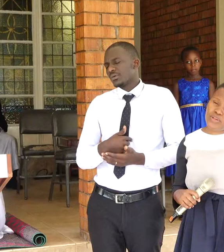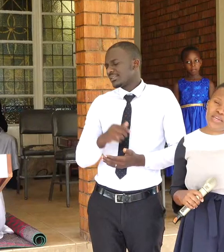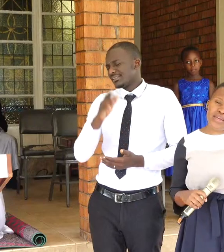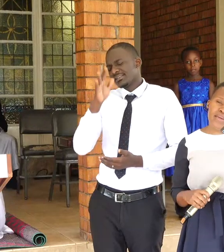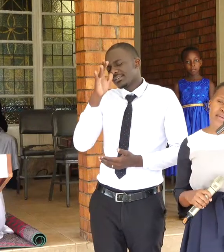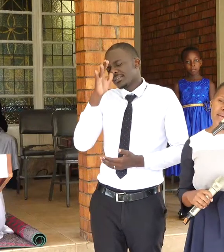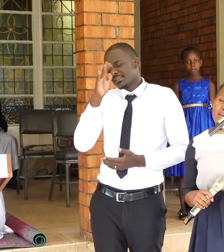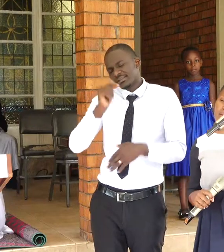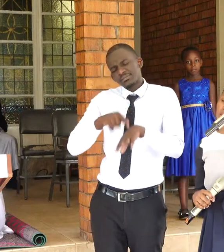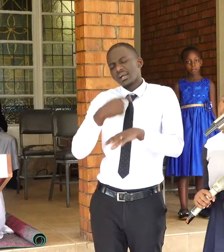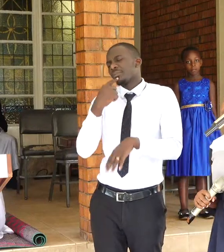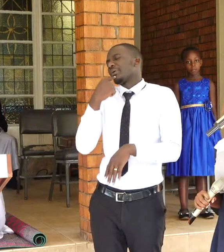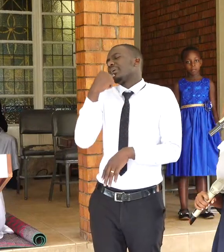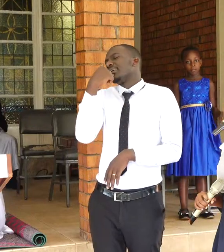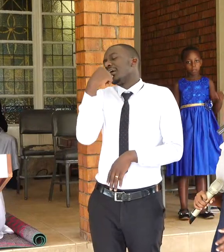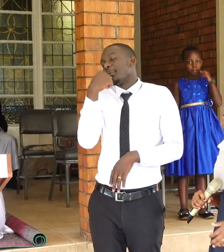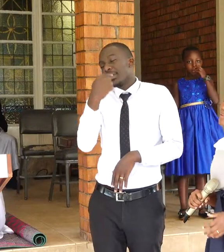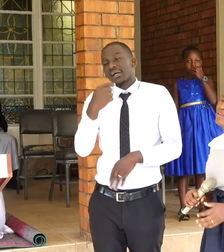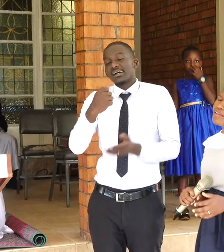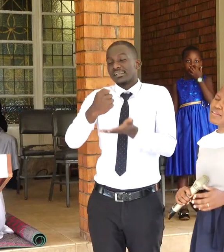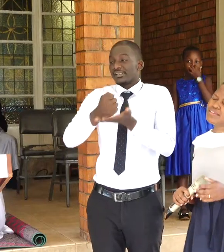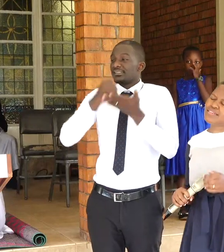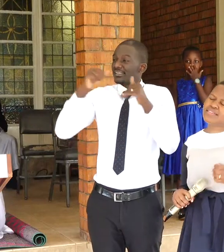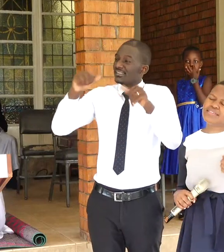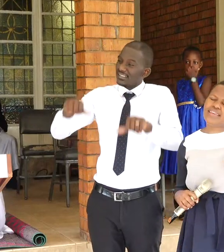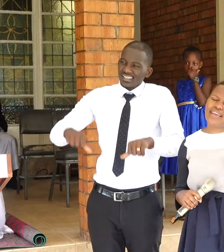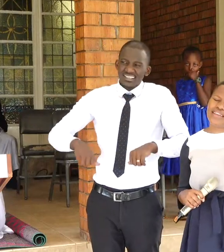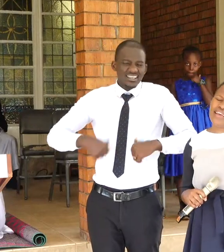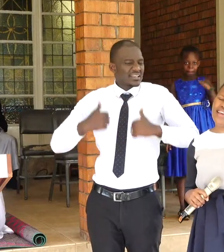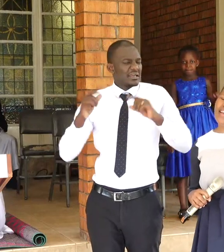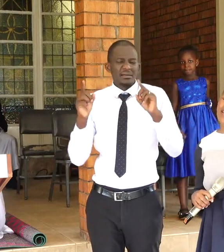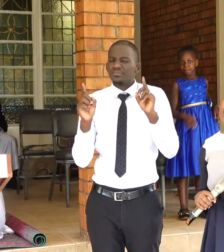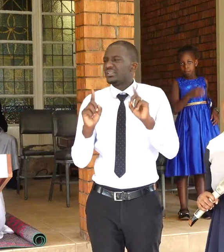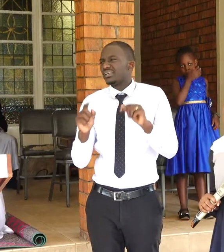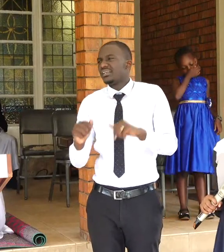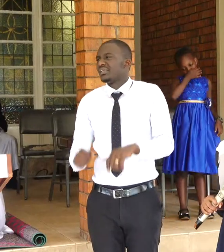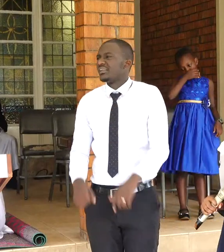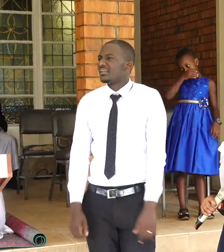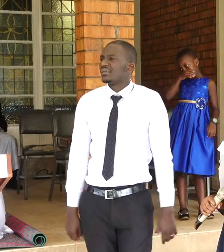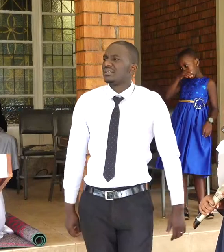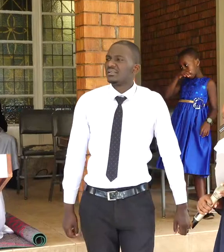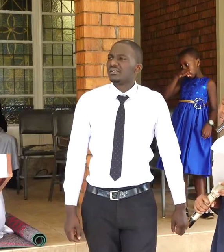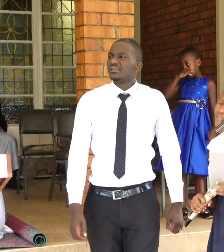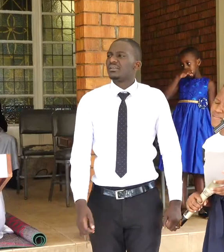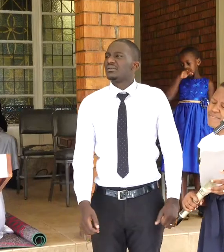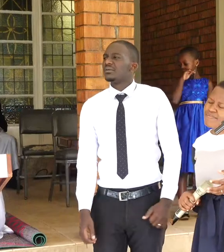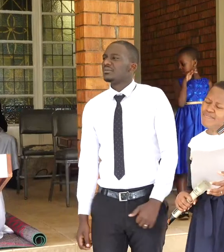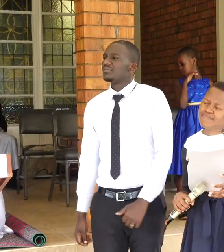bera mulimba wengamba tinze yabye